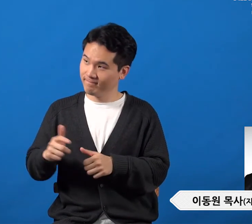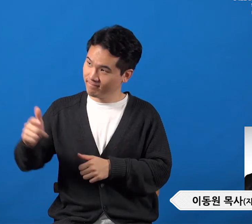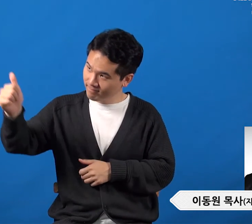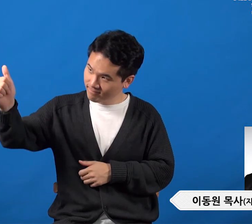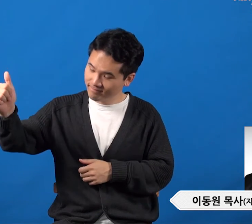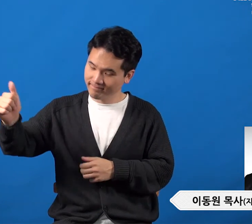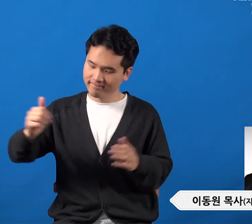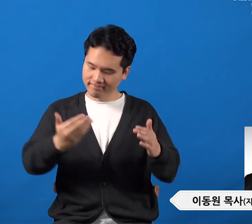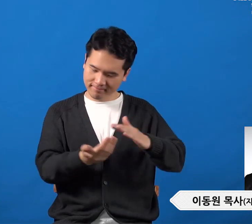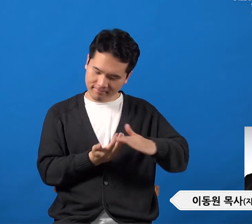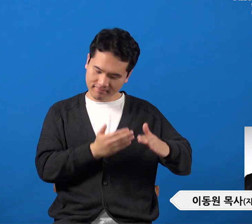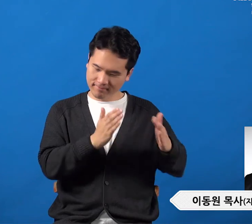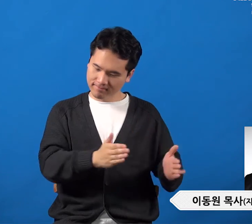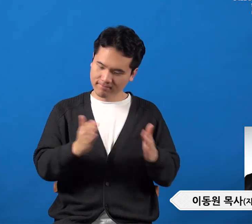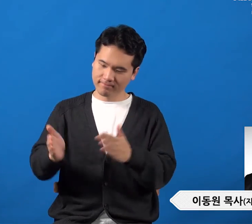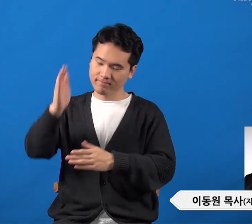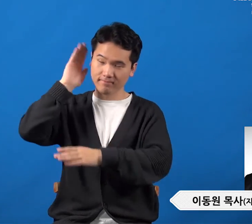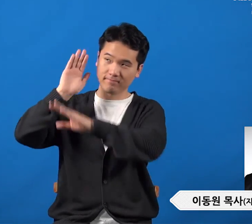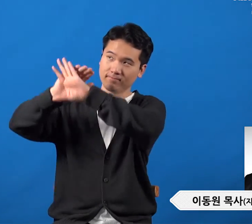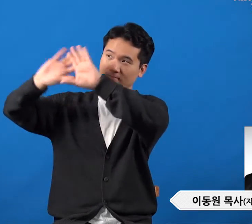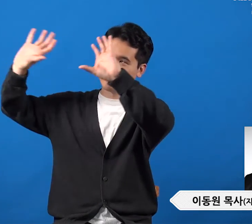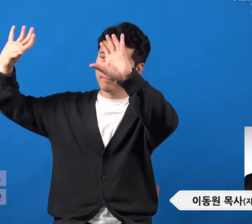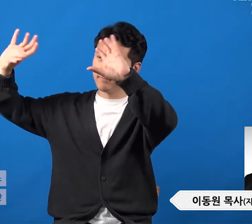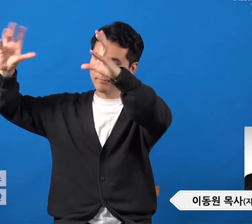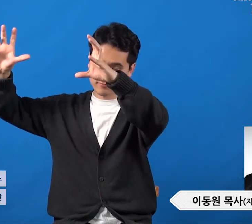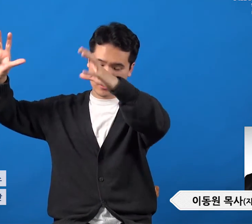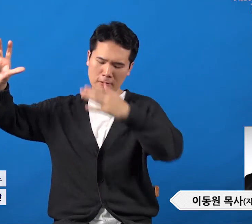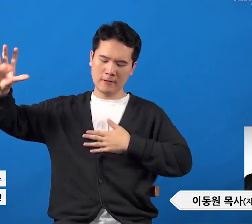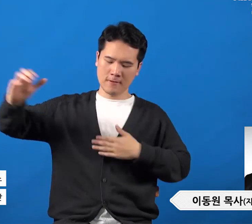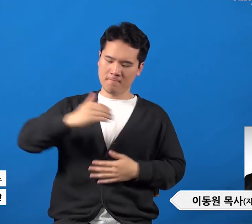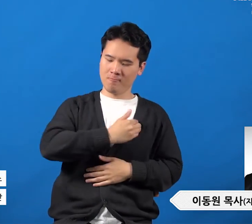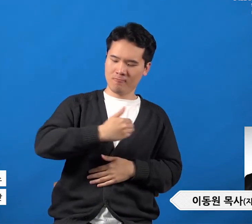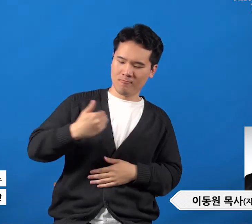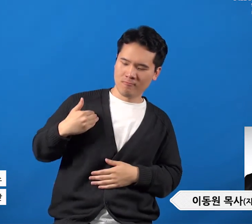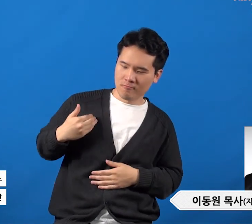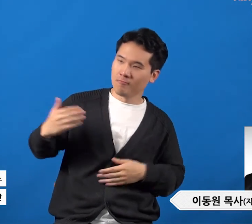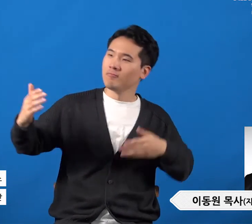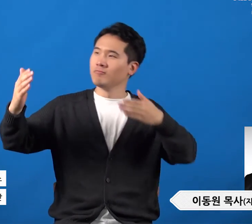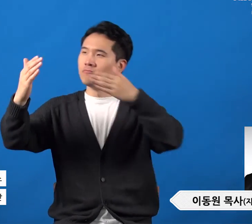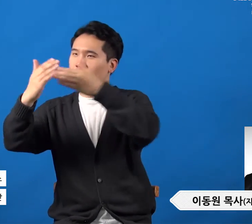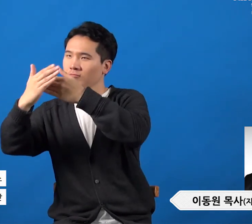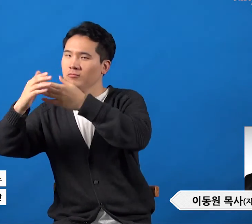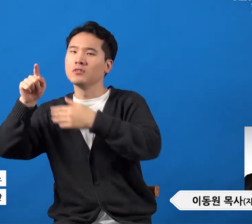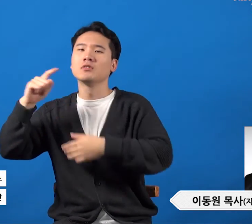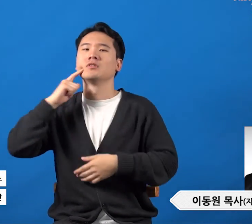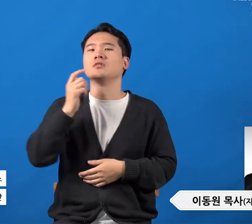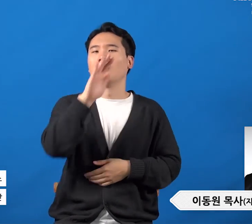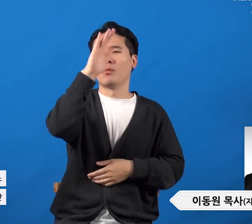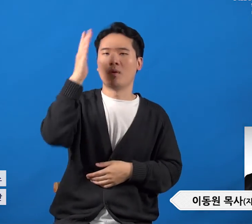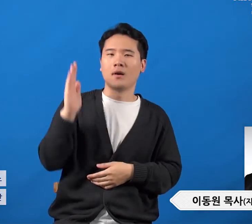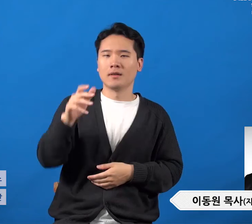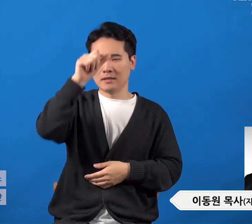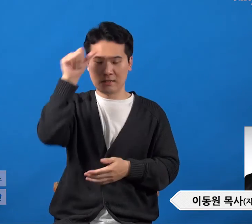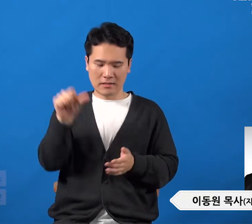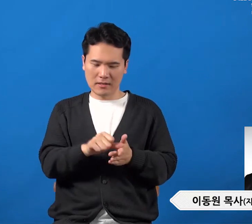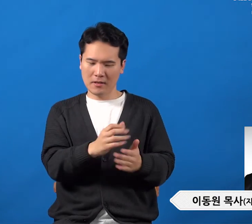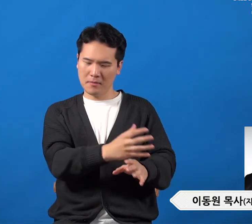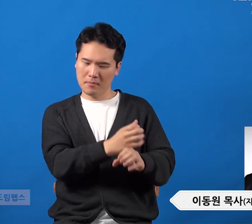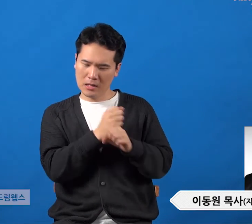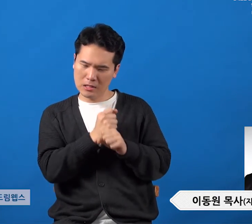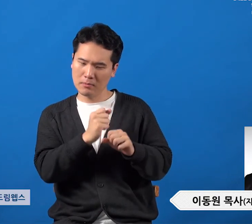주께서 예비한 천국에 당당하게 입성하는 거룩한 영광, 이 영광스러운 생의